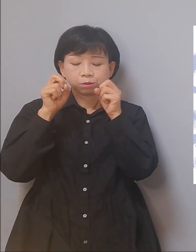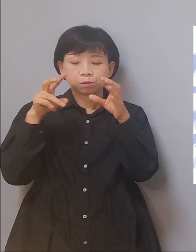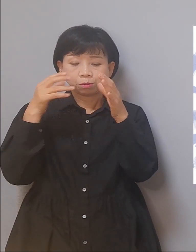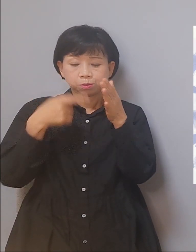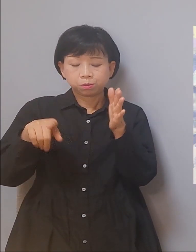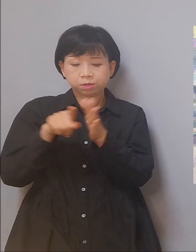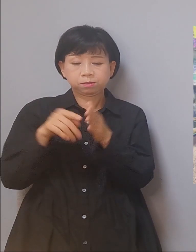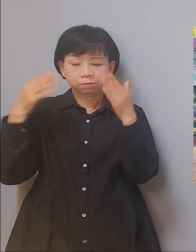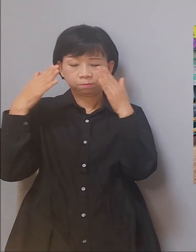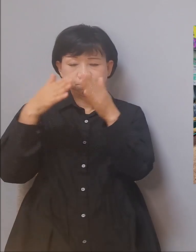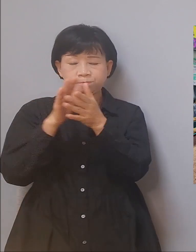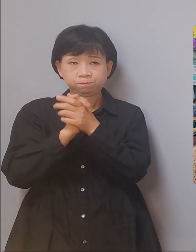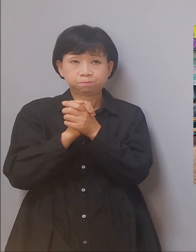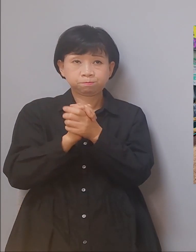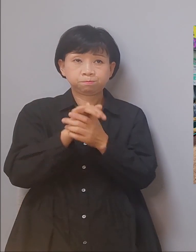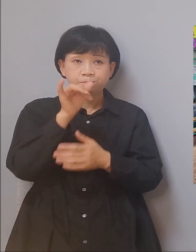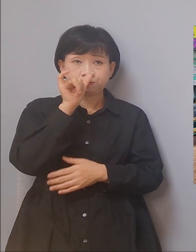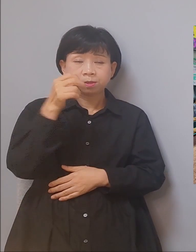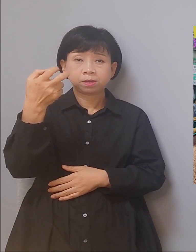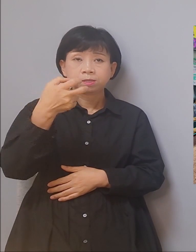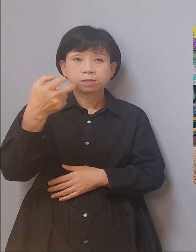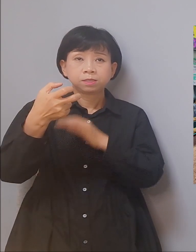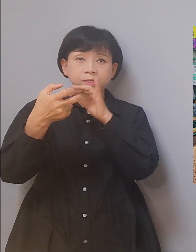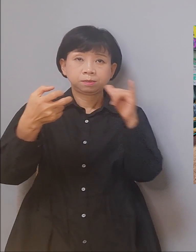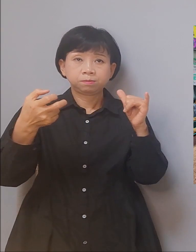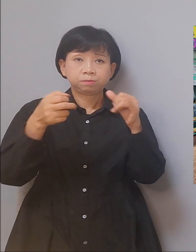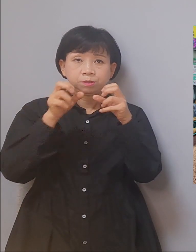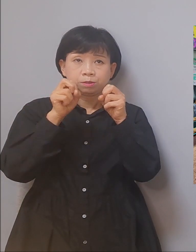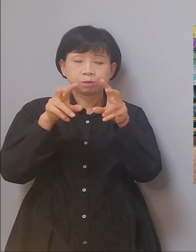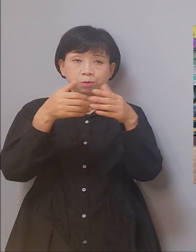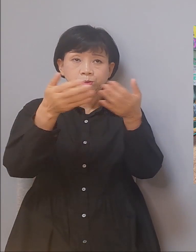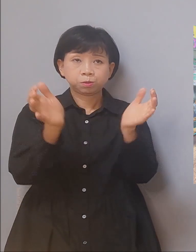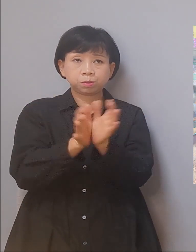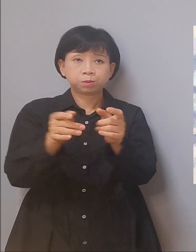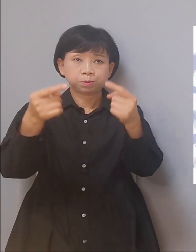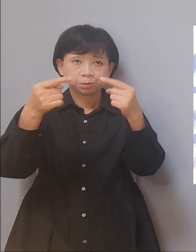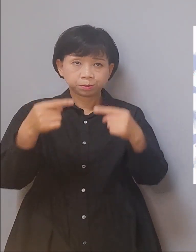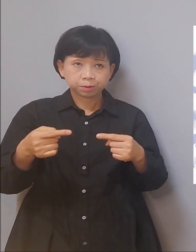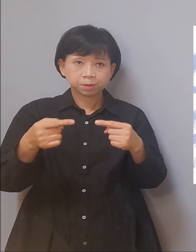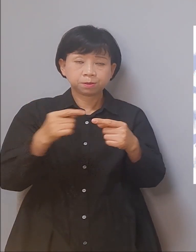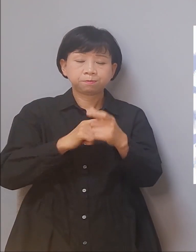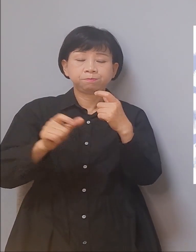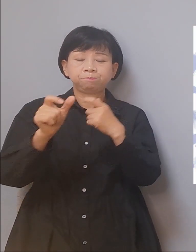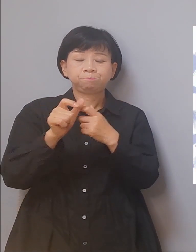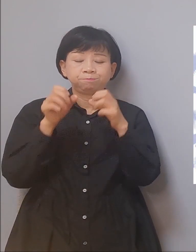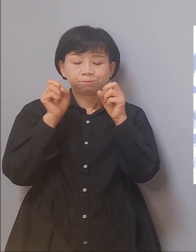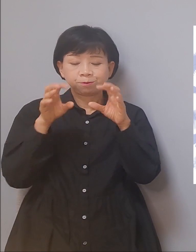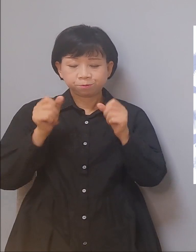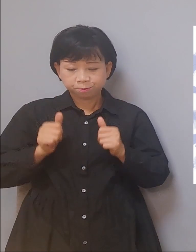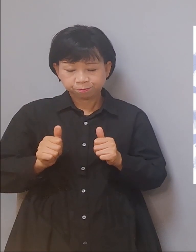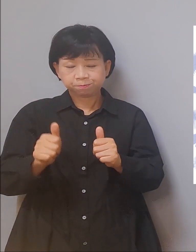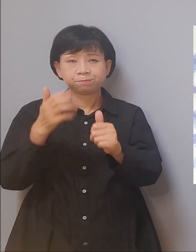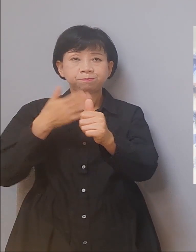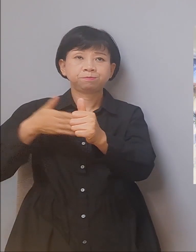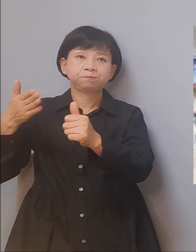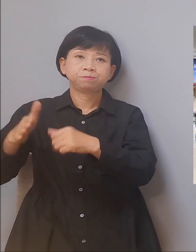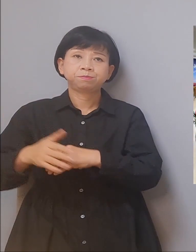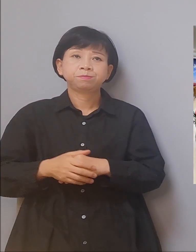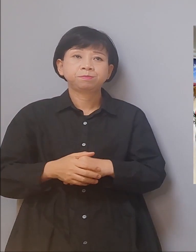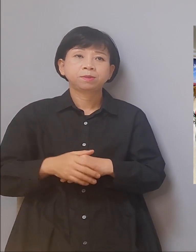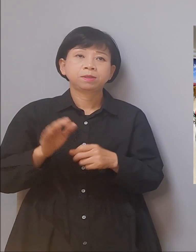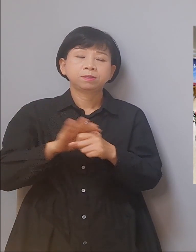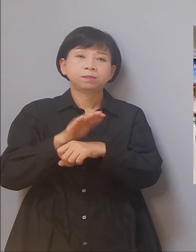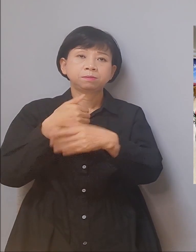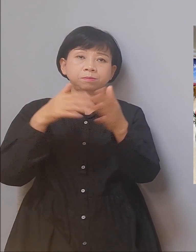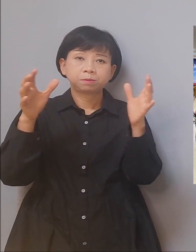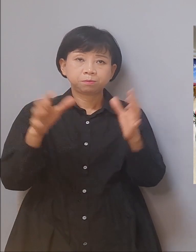기도하겠습니다. 70인 전도대에 동참하여 2023년도에는 더욱 전도에 힘써 주시기 바랍니다.